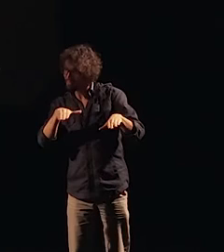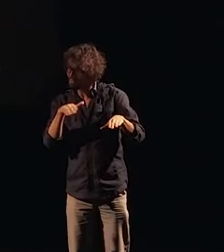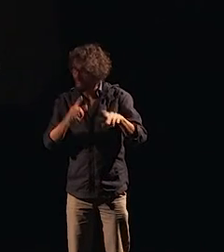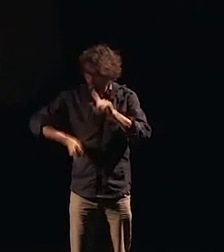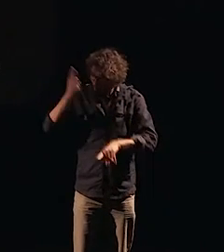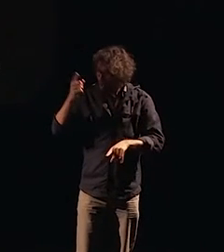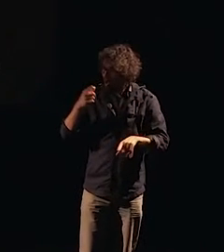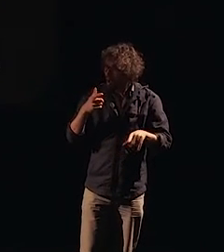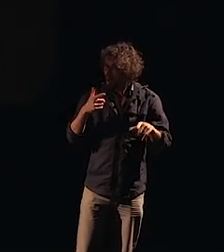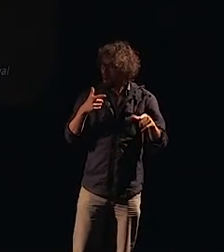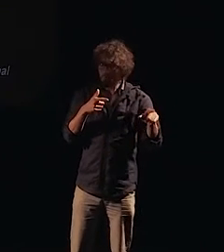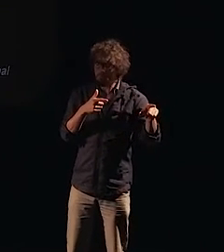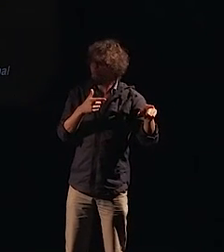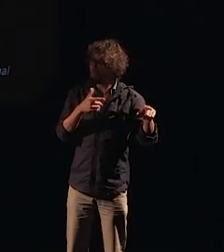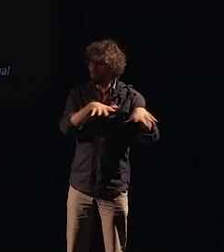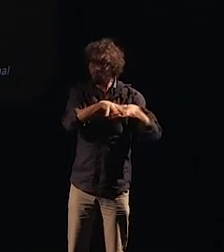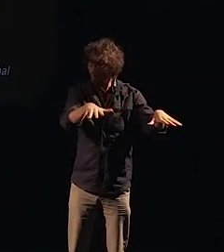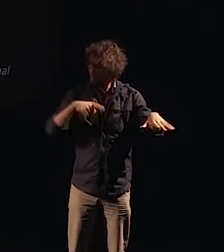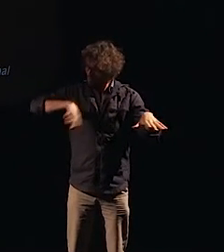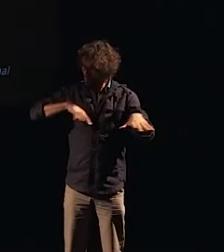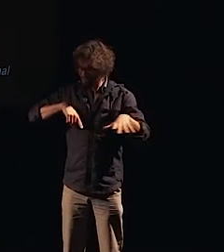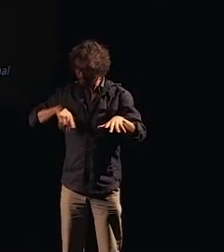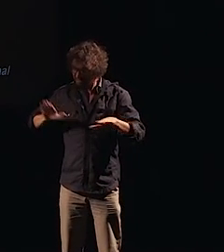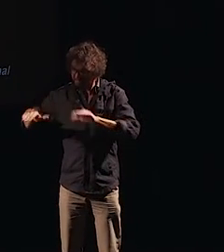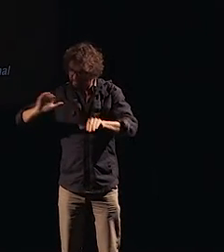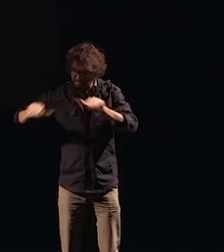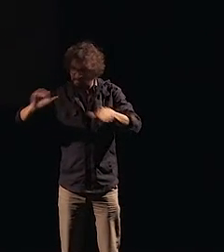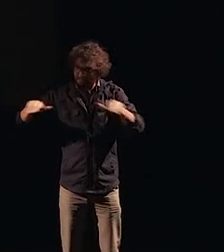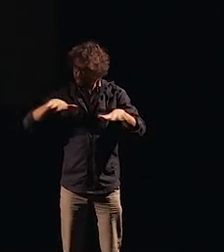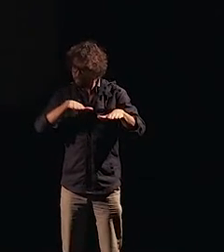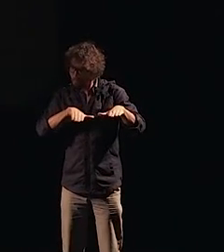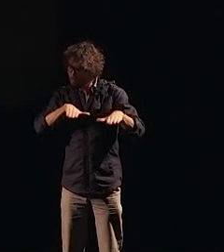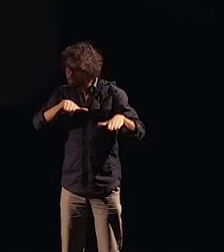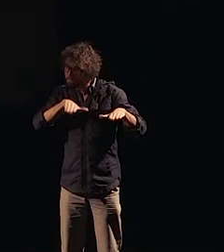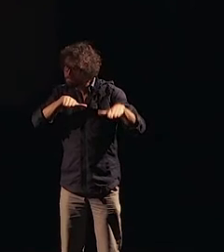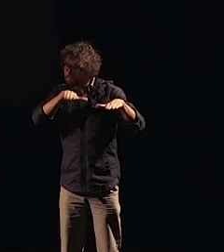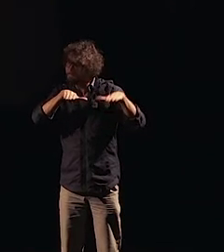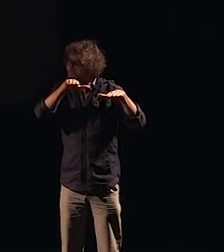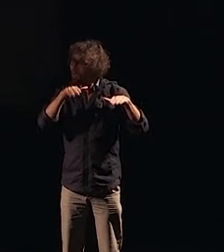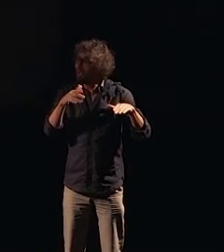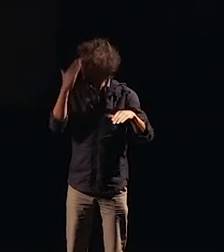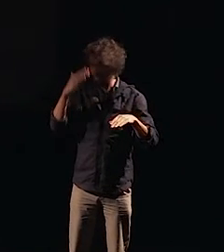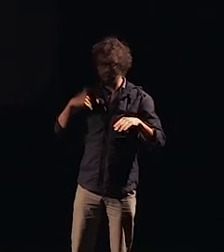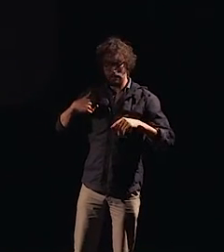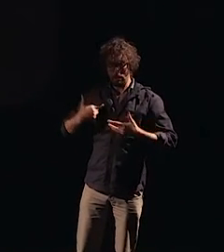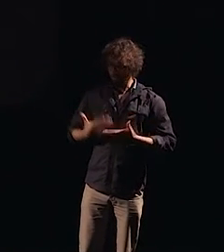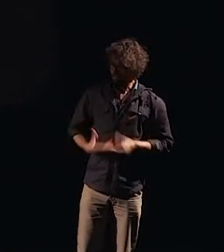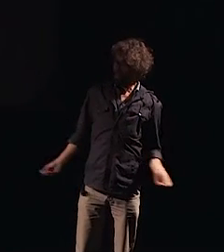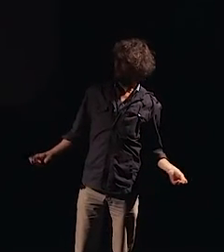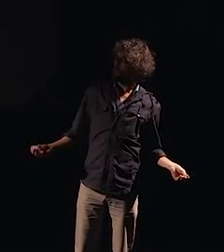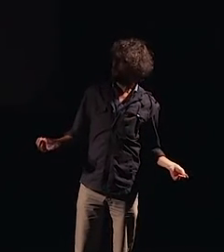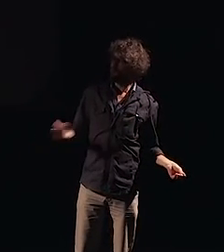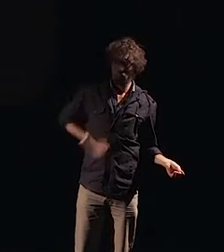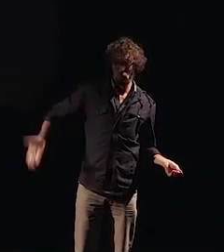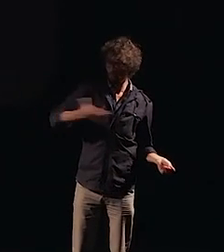de voir que ça va pas, de pouvoir avoir le courage de dire la vérité de temps en temps. Tant qu'on sera là, je veux dire, il y a encore une brèche ouverte. Si nous, on désespère, mais